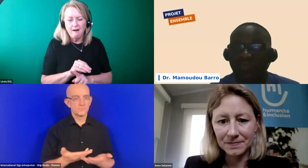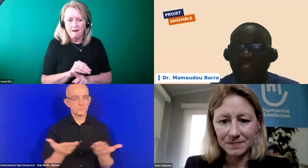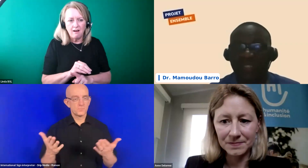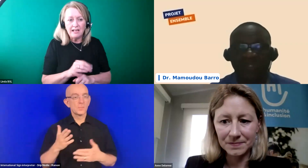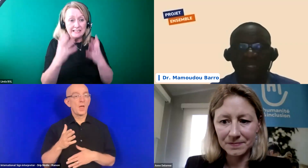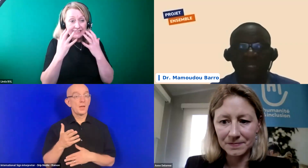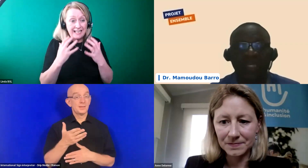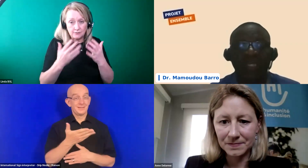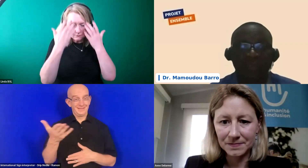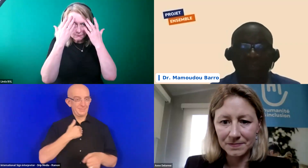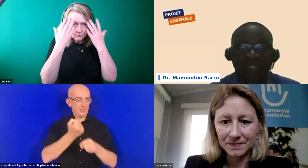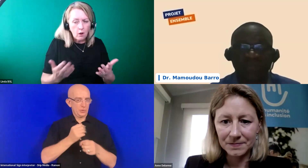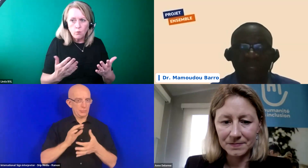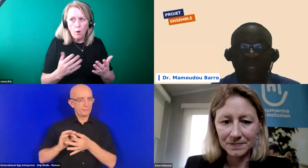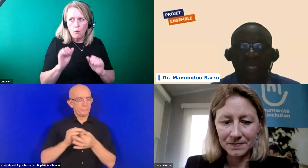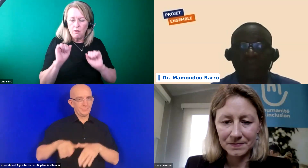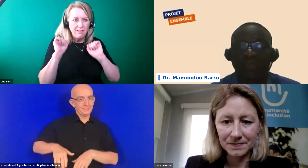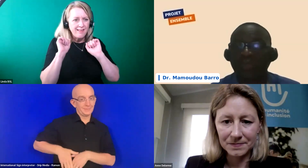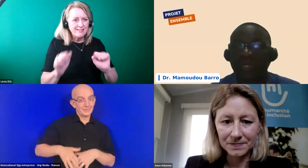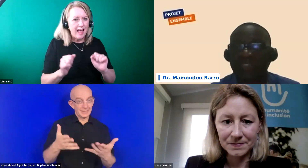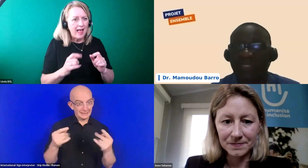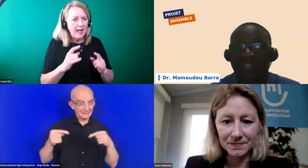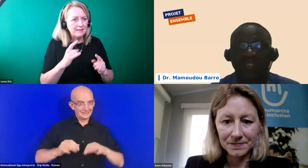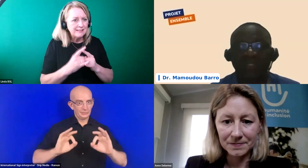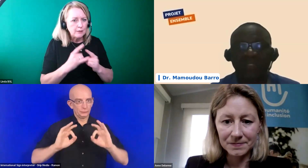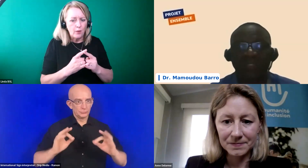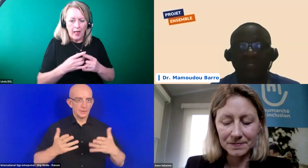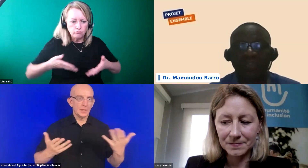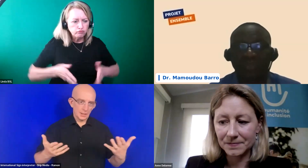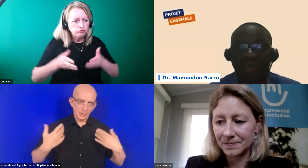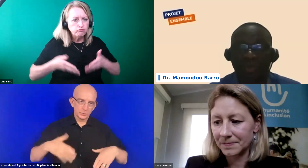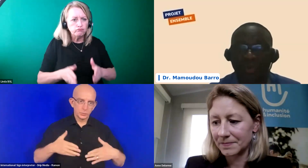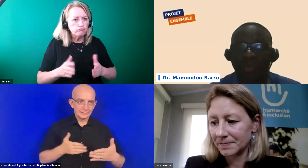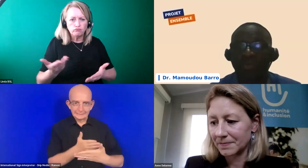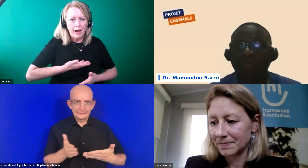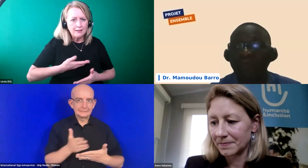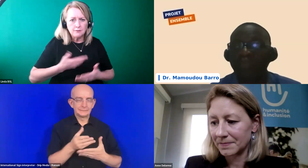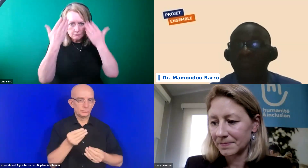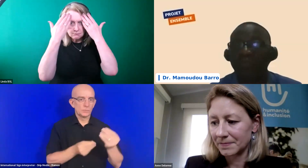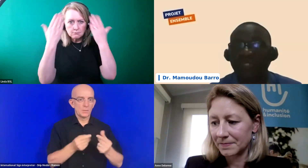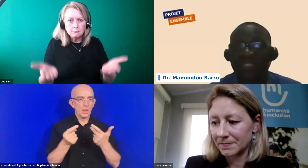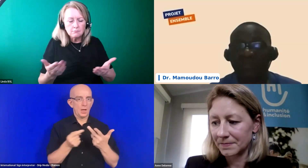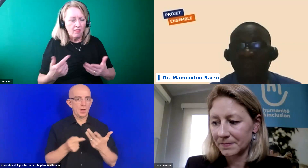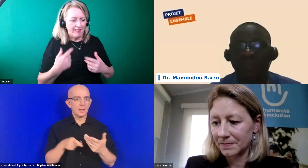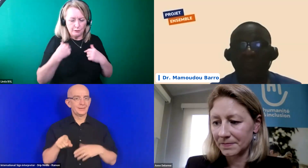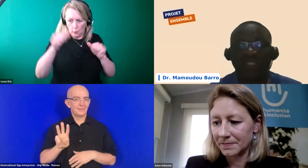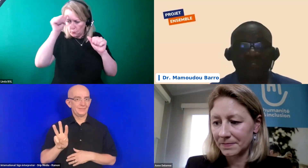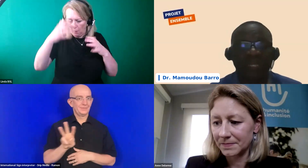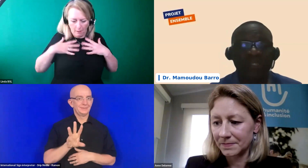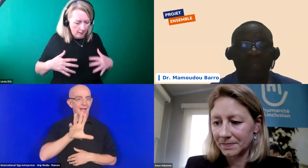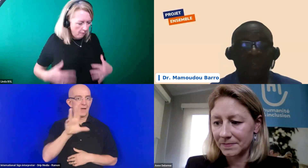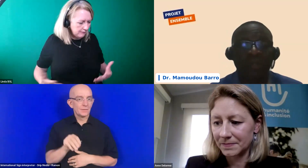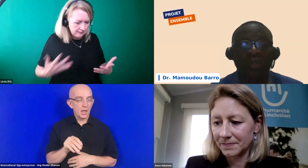de leurs droits sexuels et reproductifs. Et ils ont peu de connaissances sur leur corps, leurs fonctions reproductives,